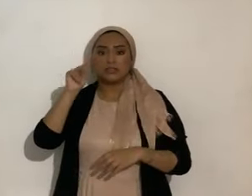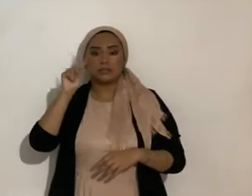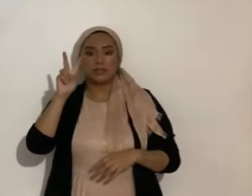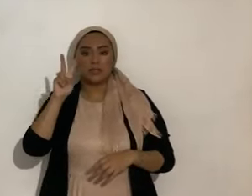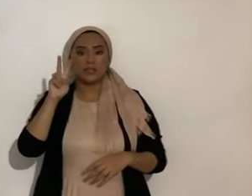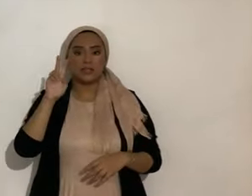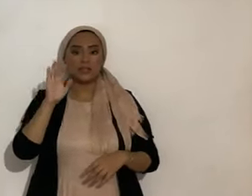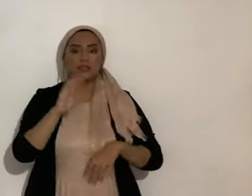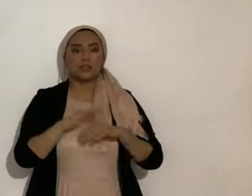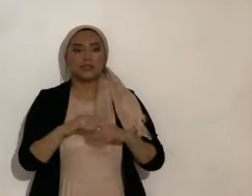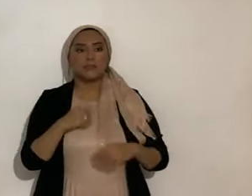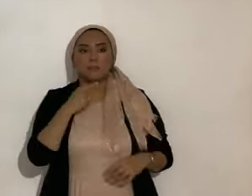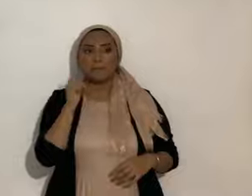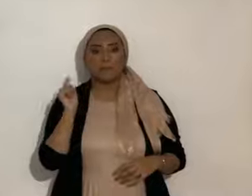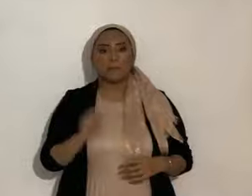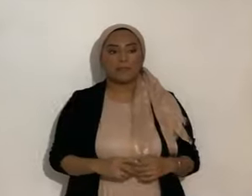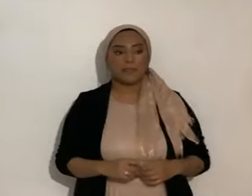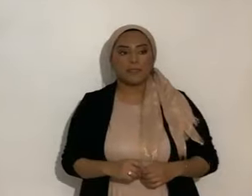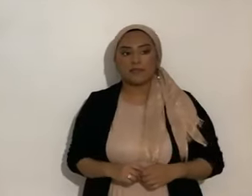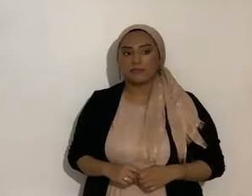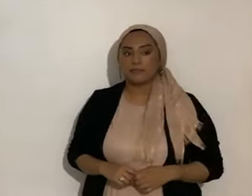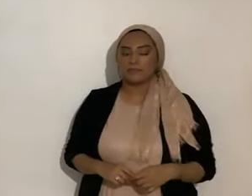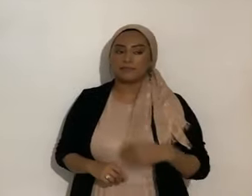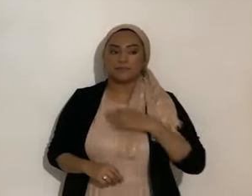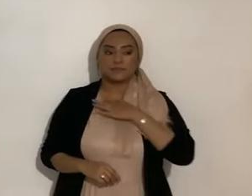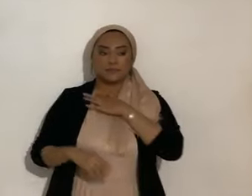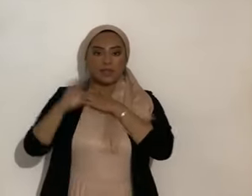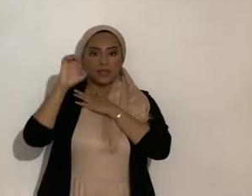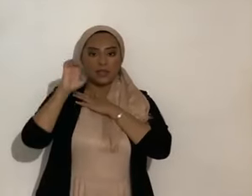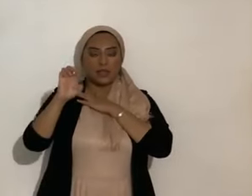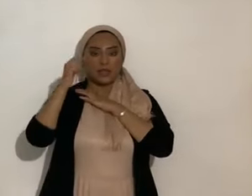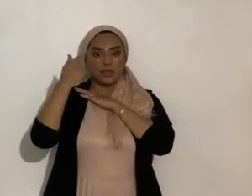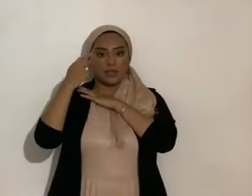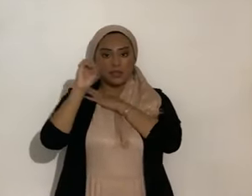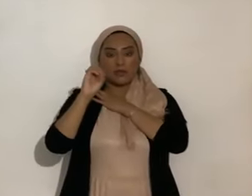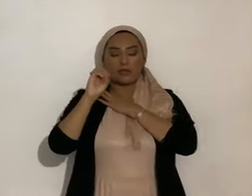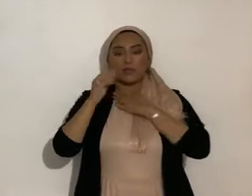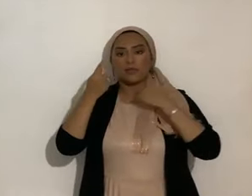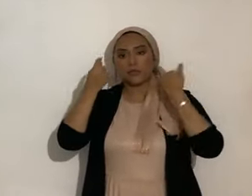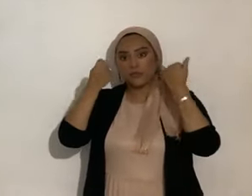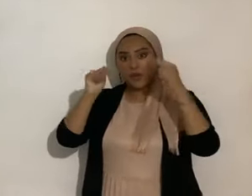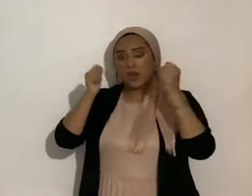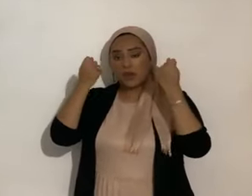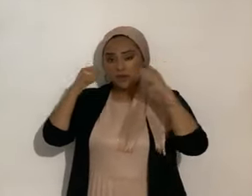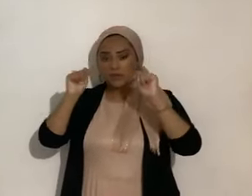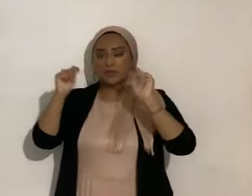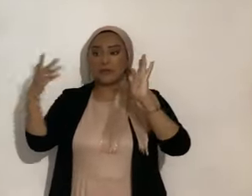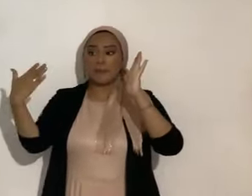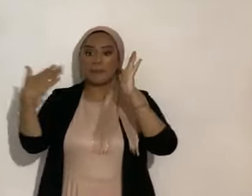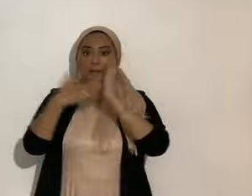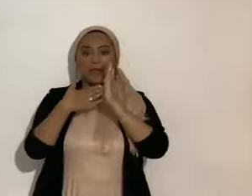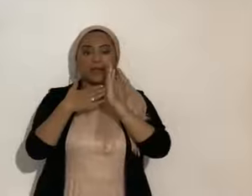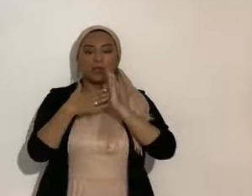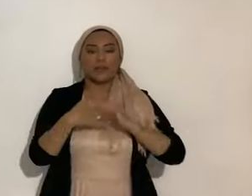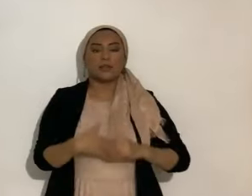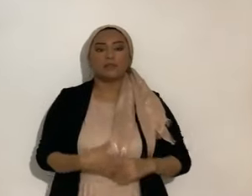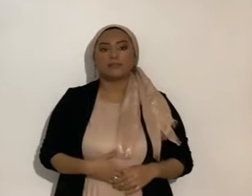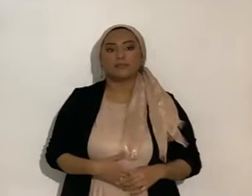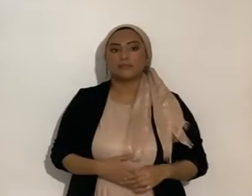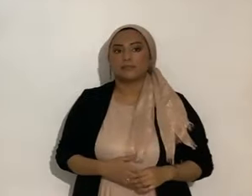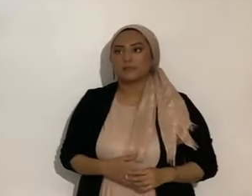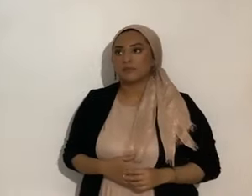de Hollywood. Entonces, el ego trata de impedir la corrección